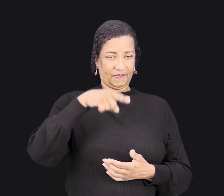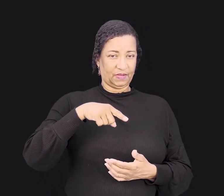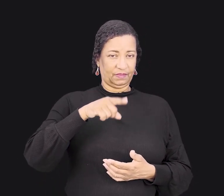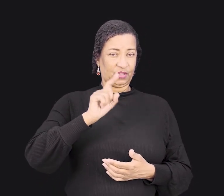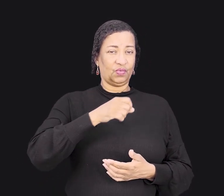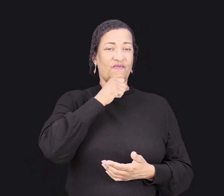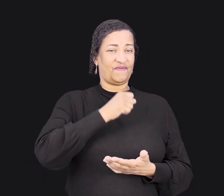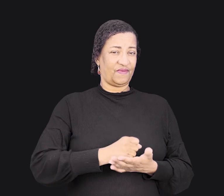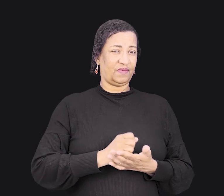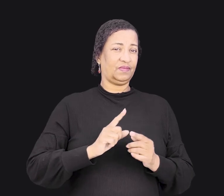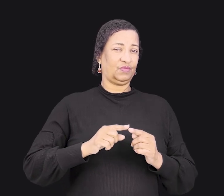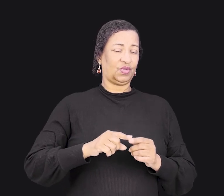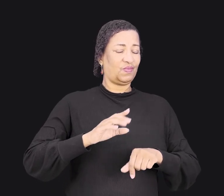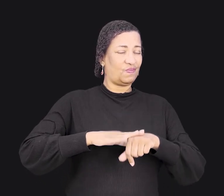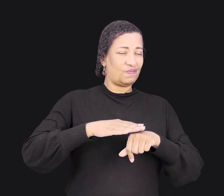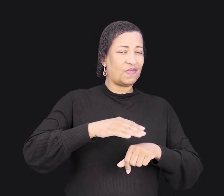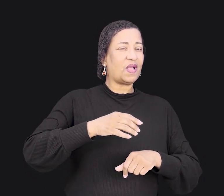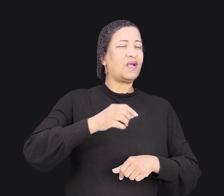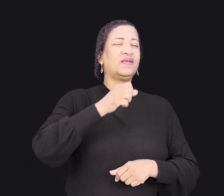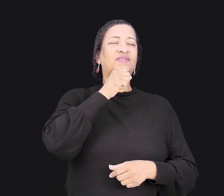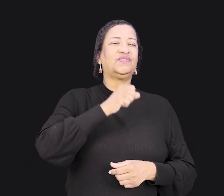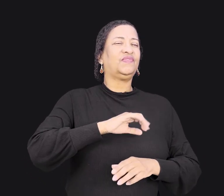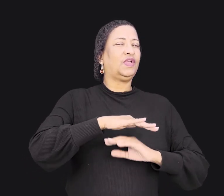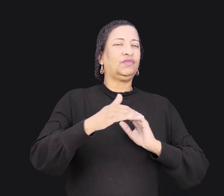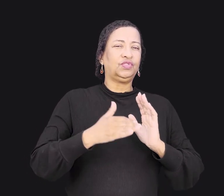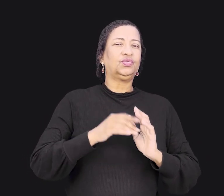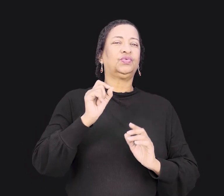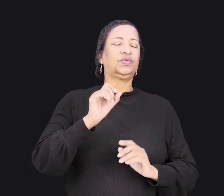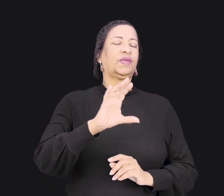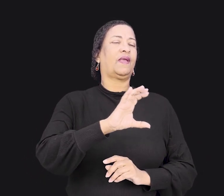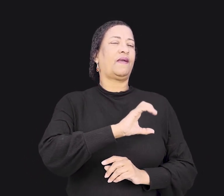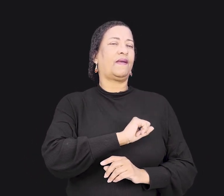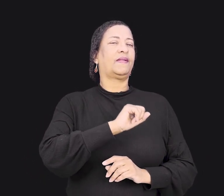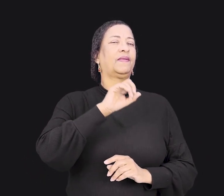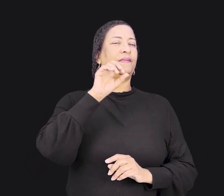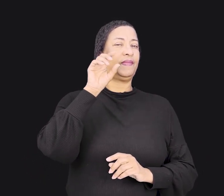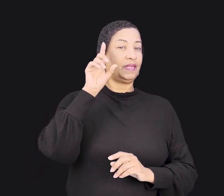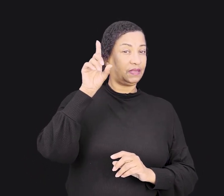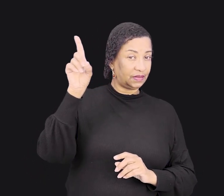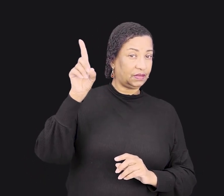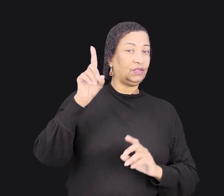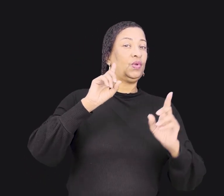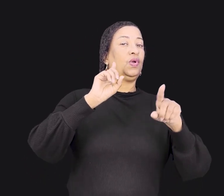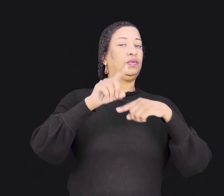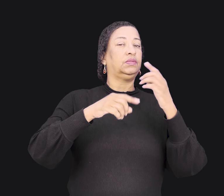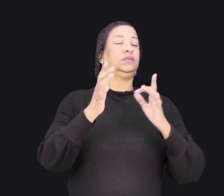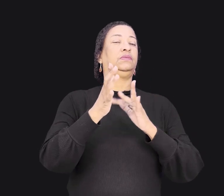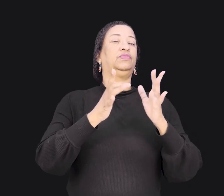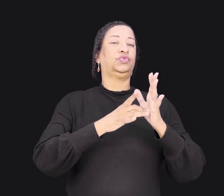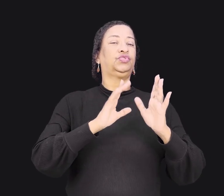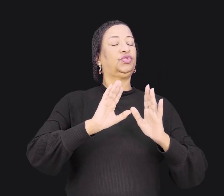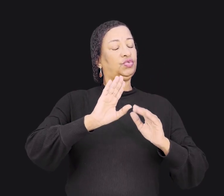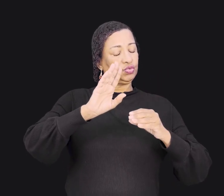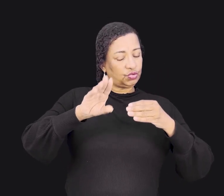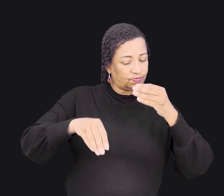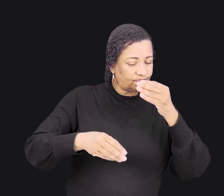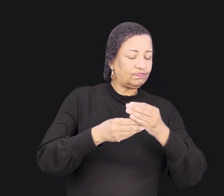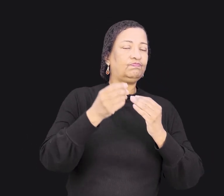porque o mais antigo de todos os mandamentos era para amar a Deus e mais tarde Jesus reforçou o mandamento, dizendo que devemos amar o próximo